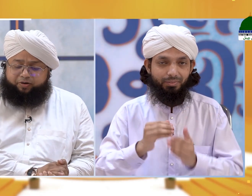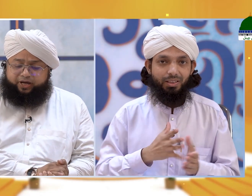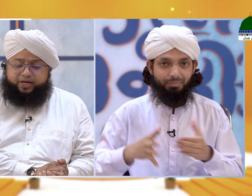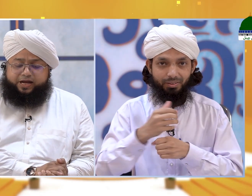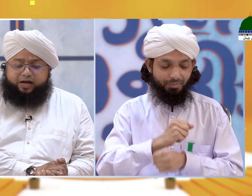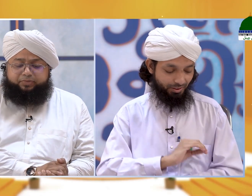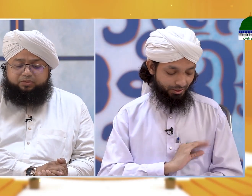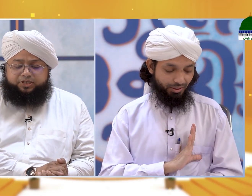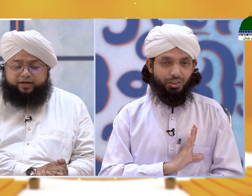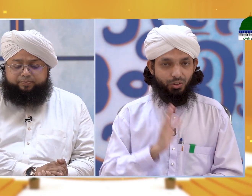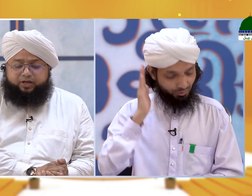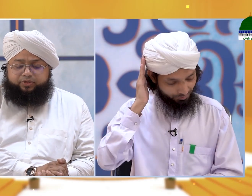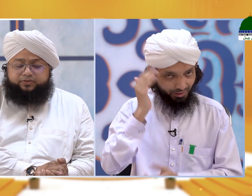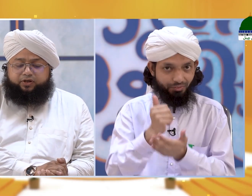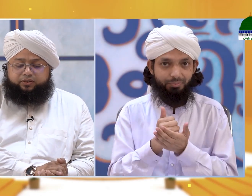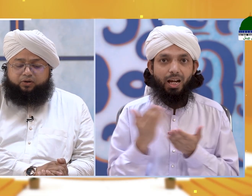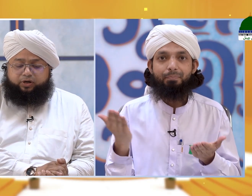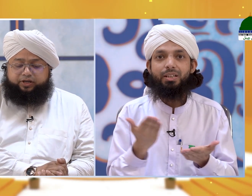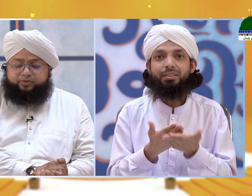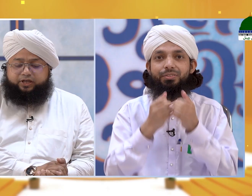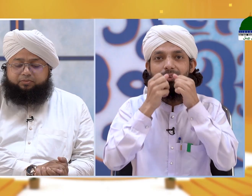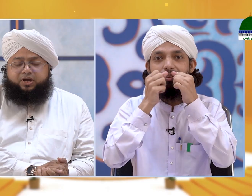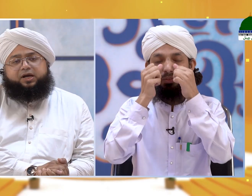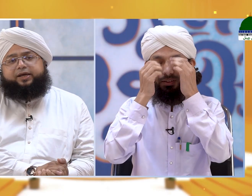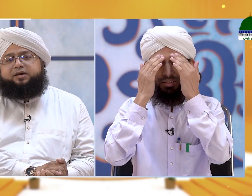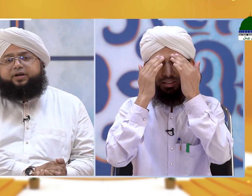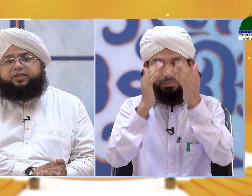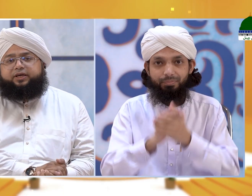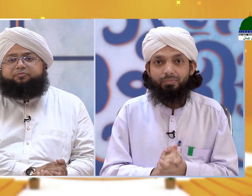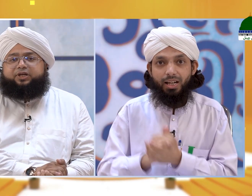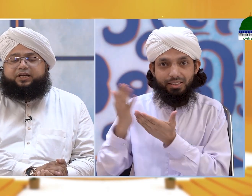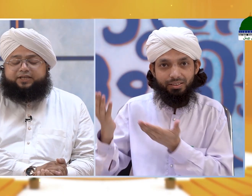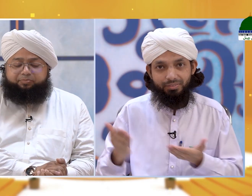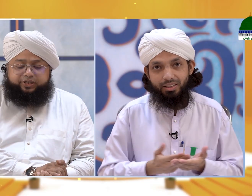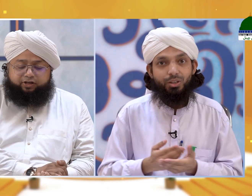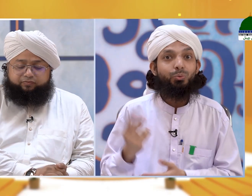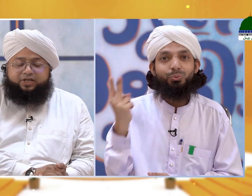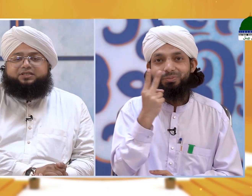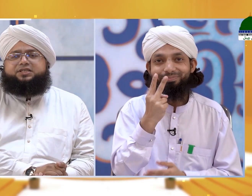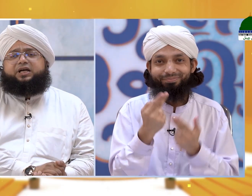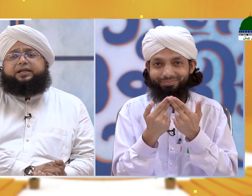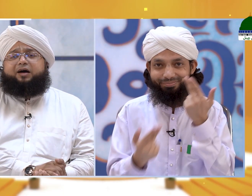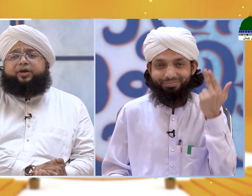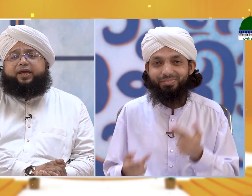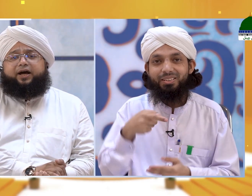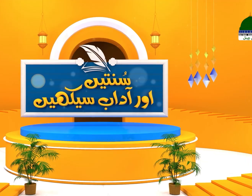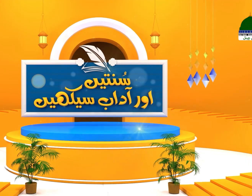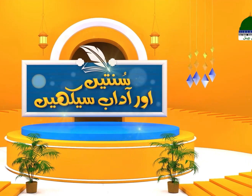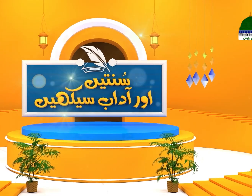فرمائے، آمین بجاہ نبی الامین صلی اللہ علیہ وسلم۔ آئیے بڑھتے ہیں اپنے اگلے سیگمنٹ کی طرف، جس کا نام ہے سنتیں